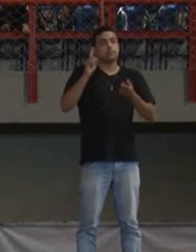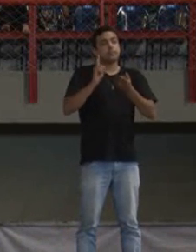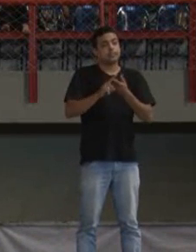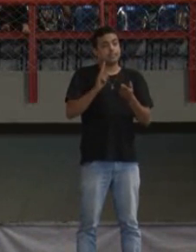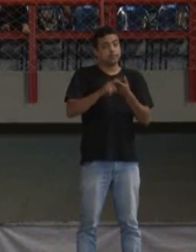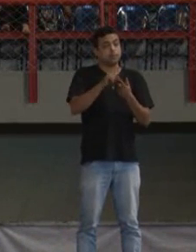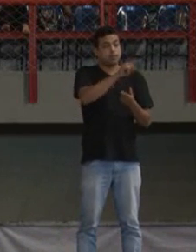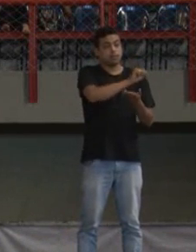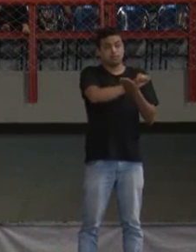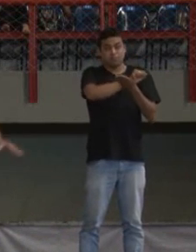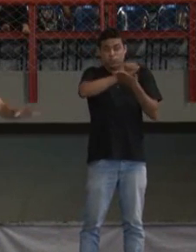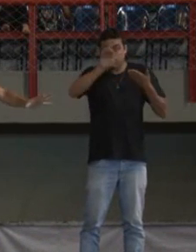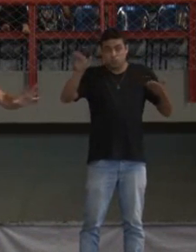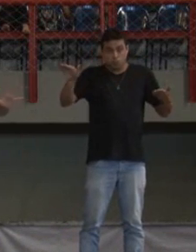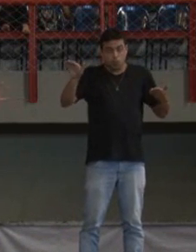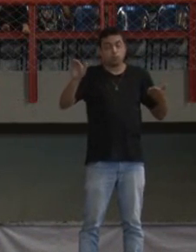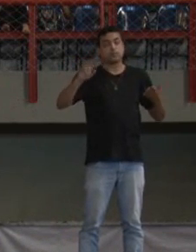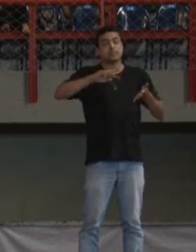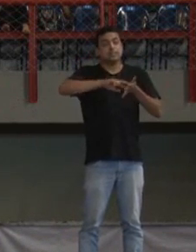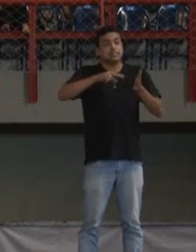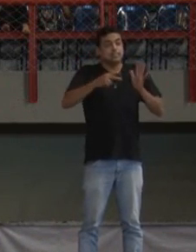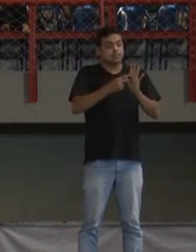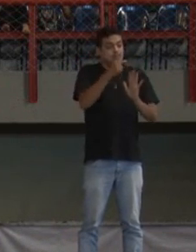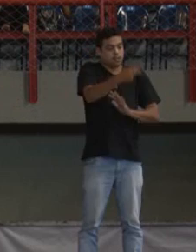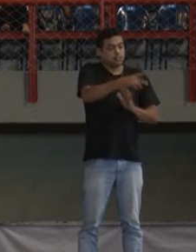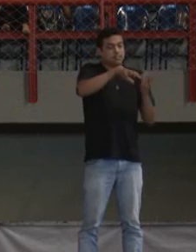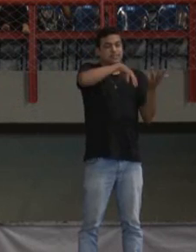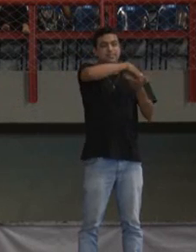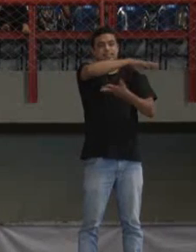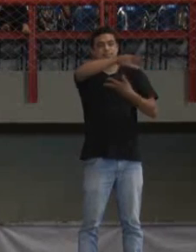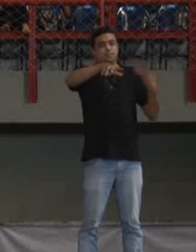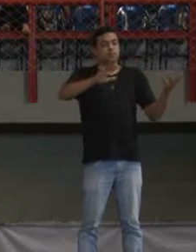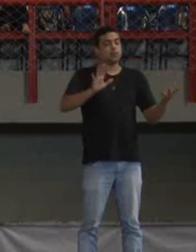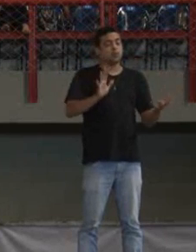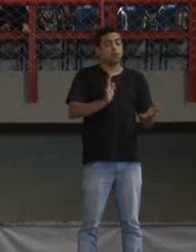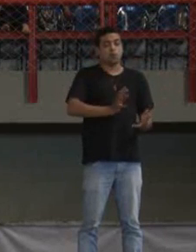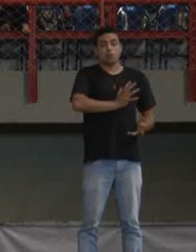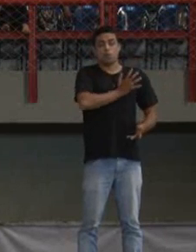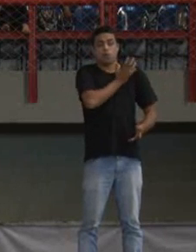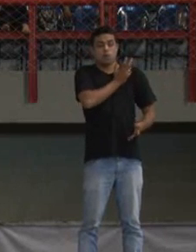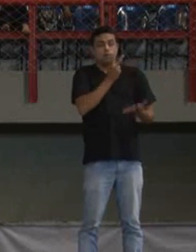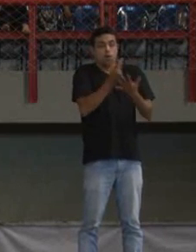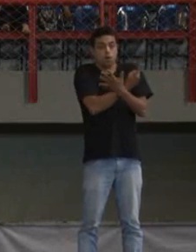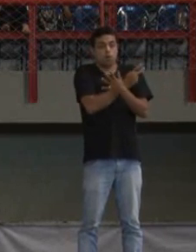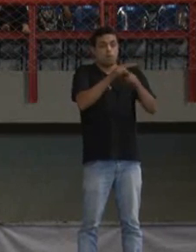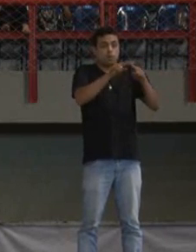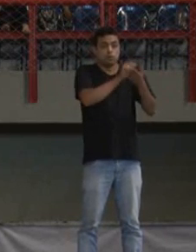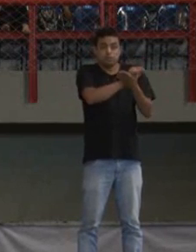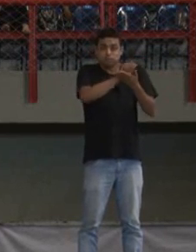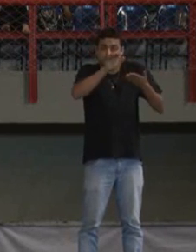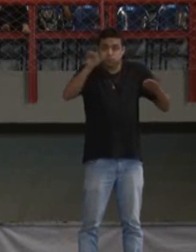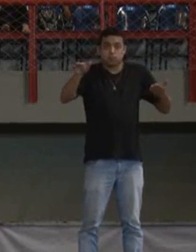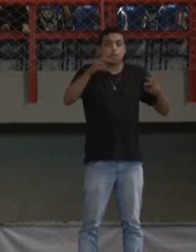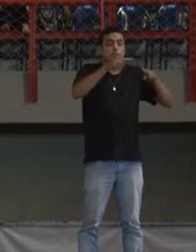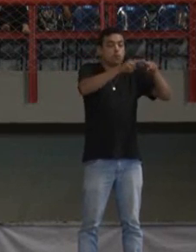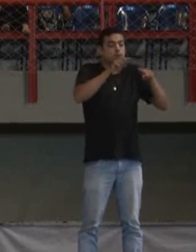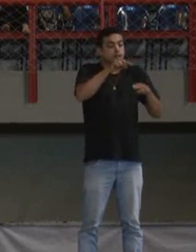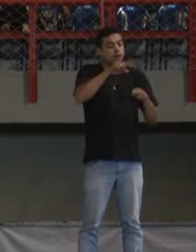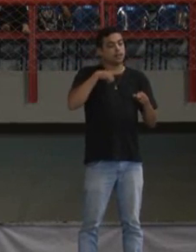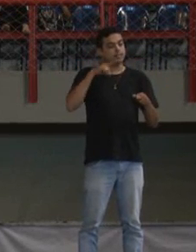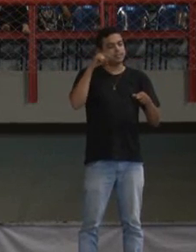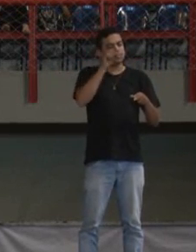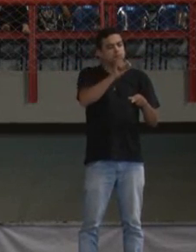foram expulsos, isso beirou o caos. A expulsão dos jesuítas pelo Marquês de Pombal trouxe um